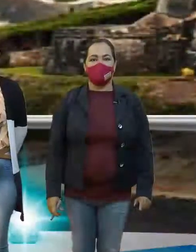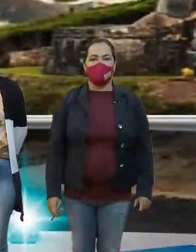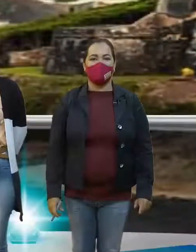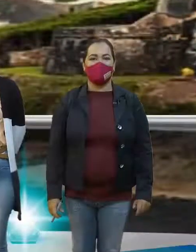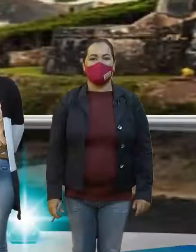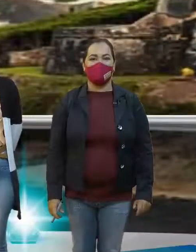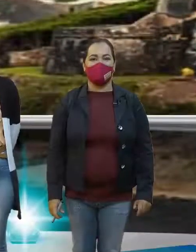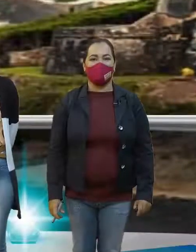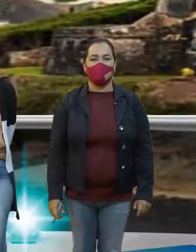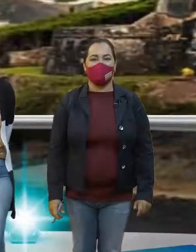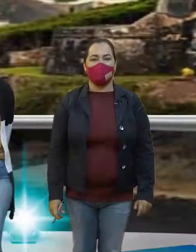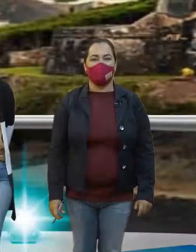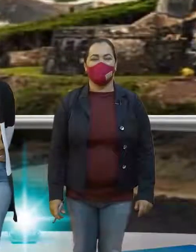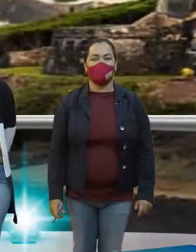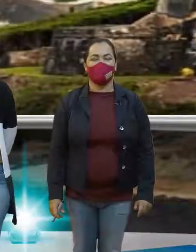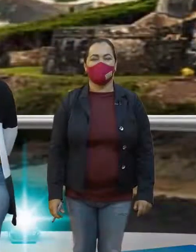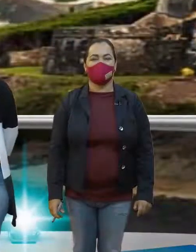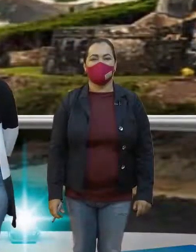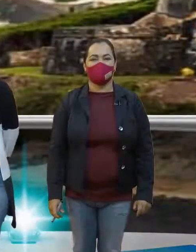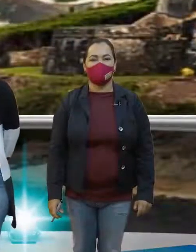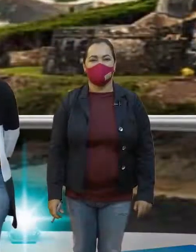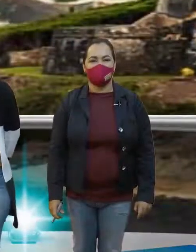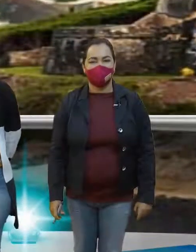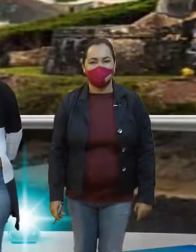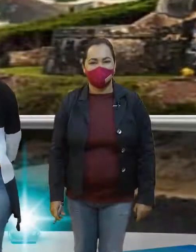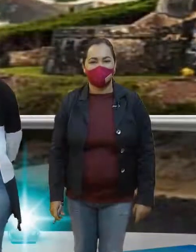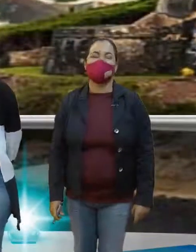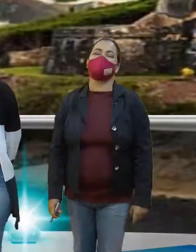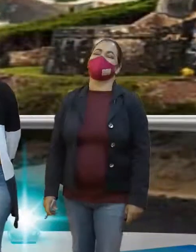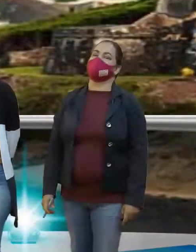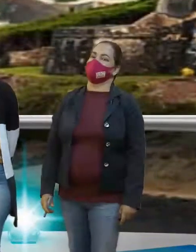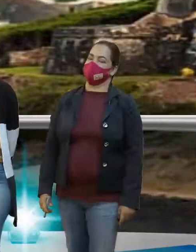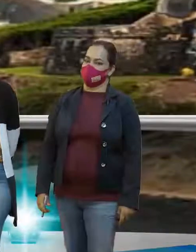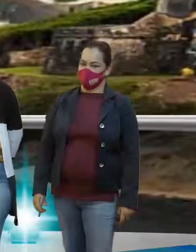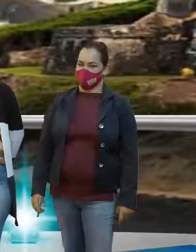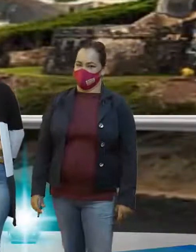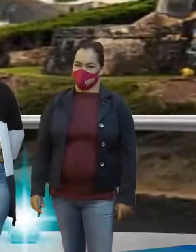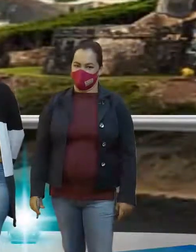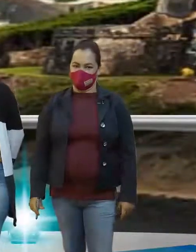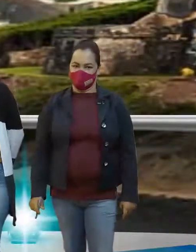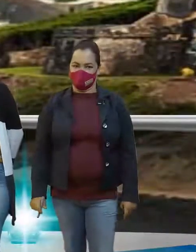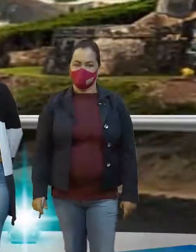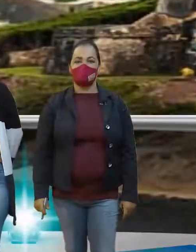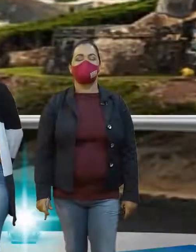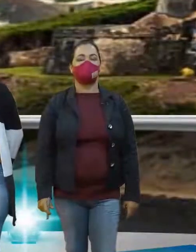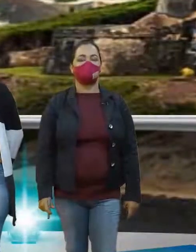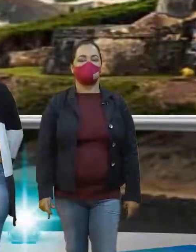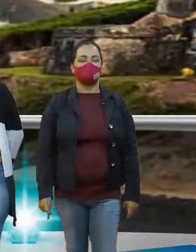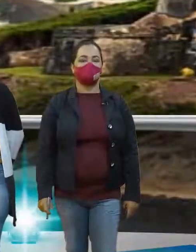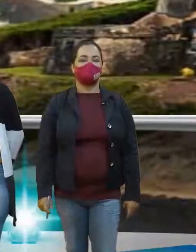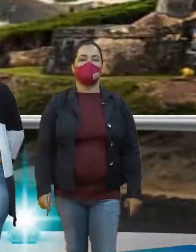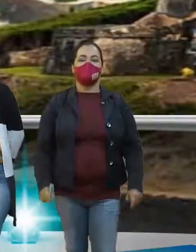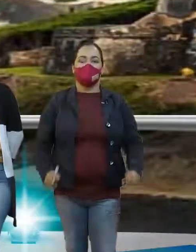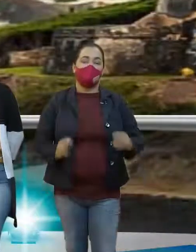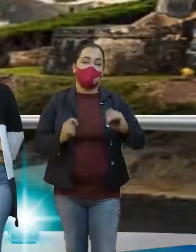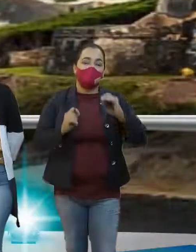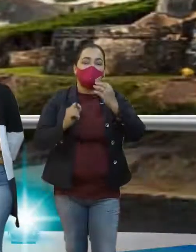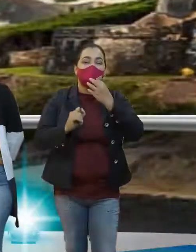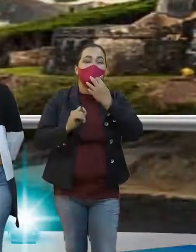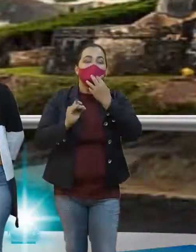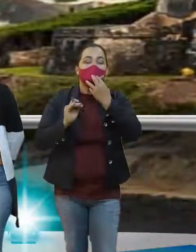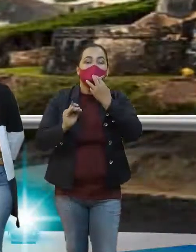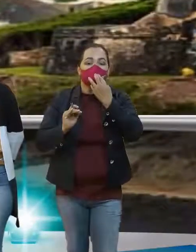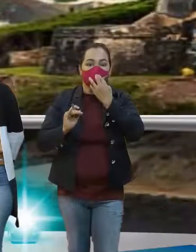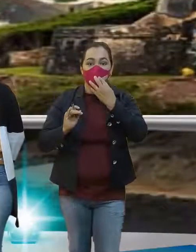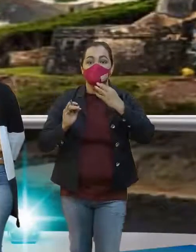E aí, galera? Malas prontas e desembarcaram aí em Porto Rico? Agora a